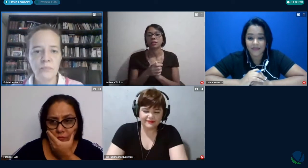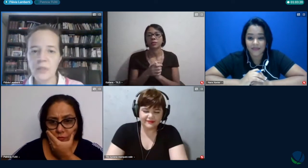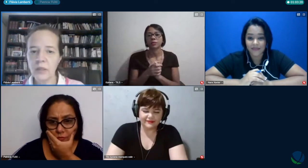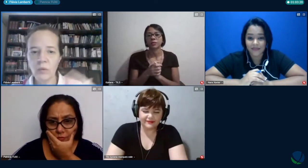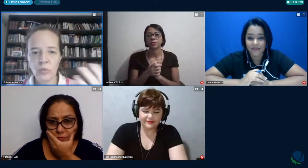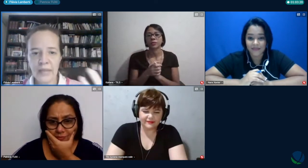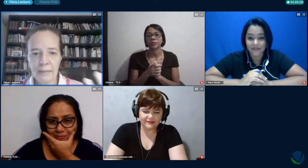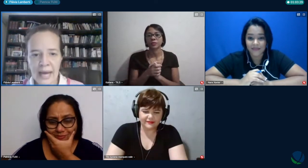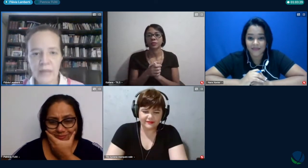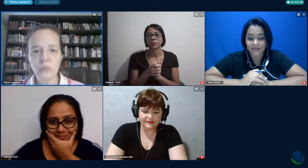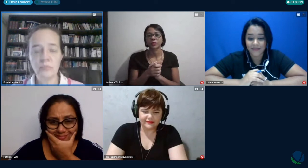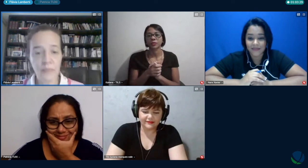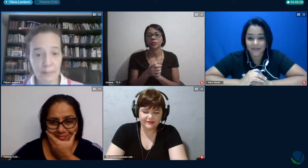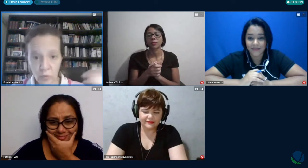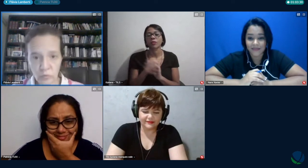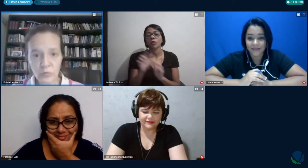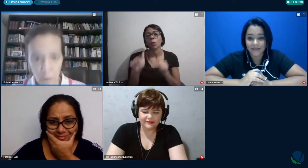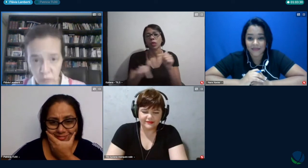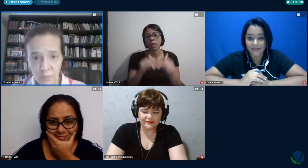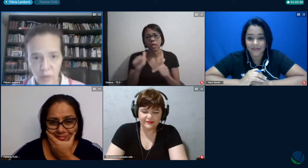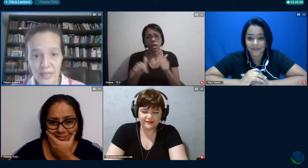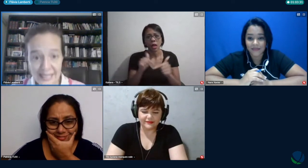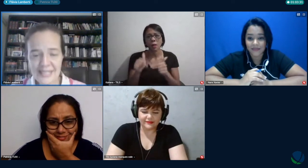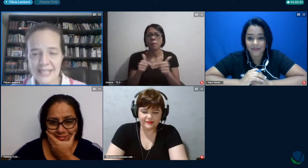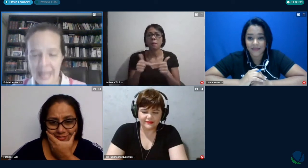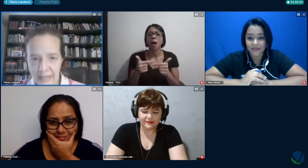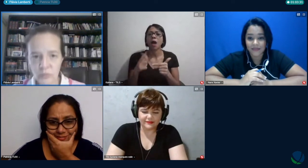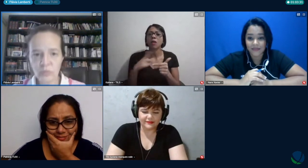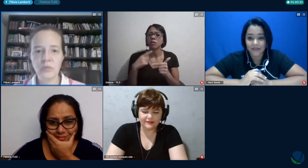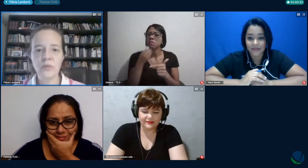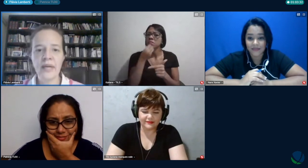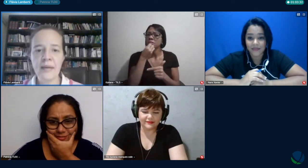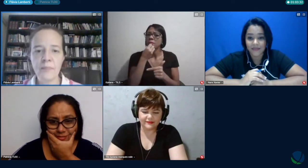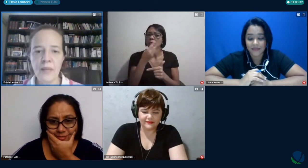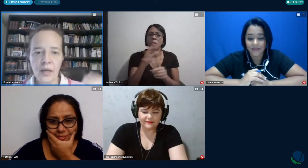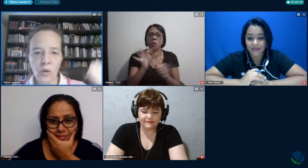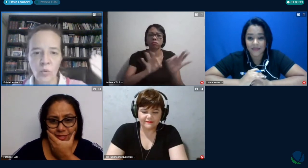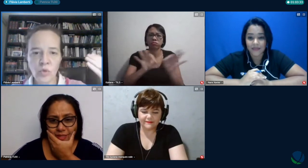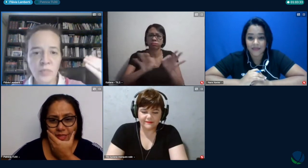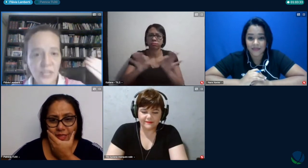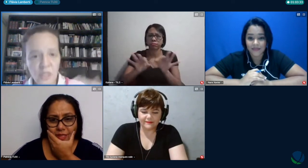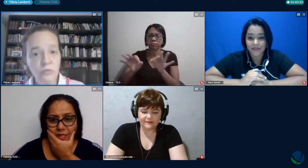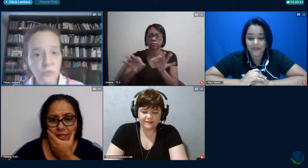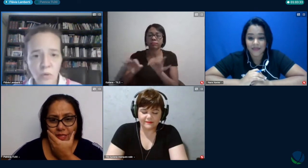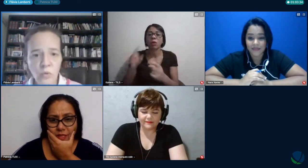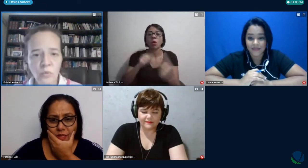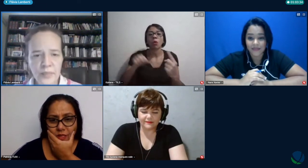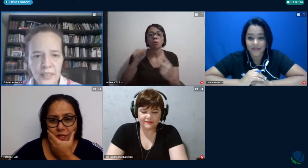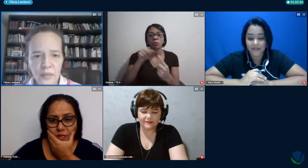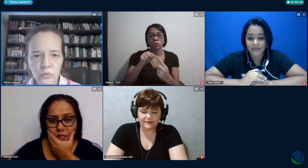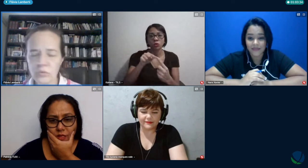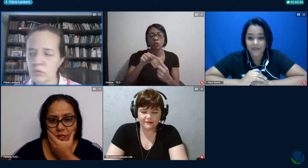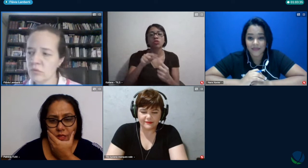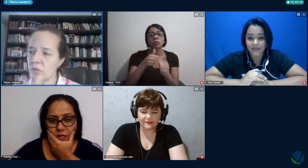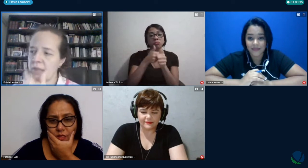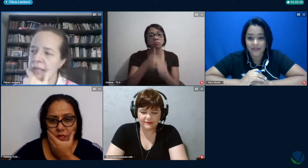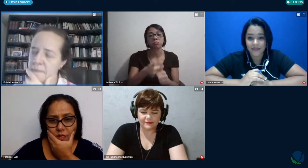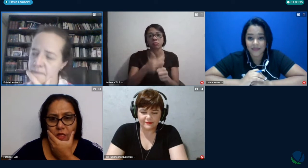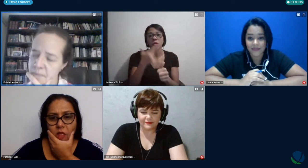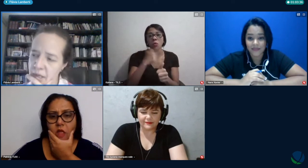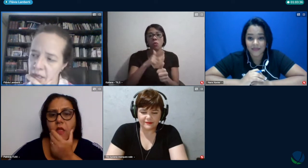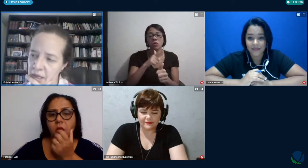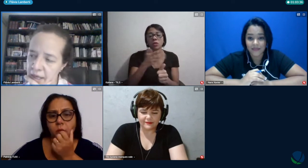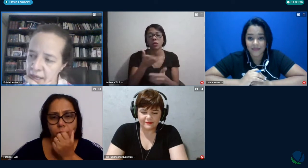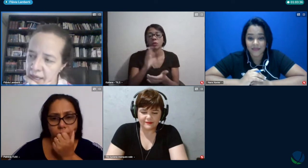é? O trabalho tá muito bem organizado, né? Os objetivos foram cumpridos, né?